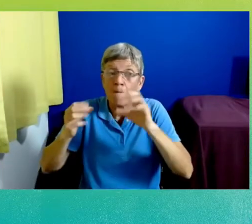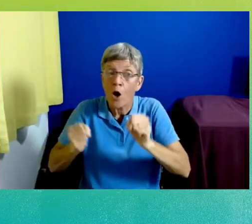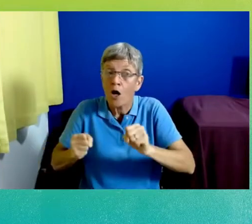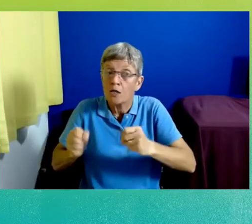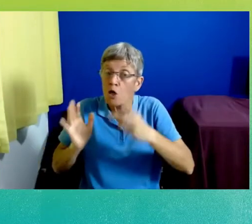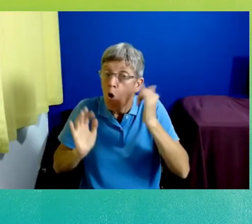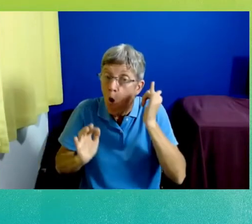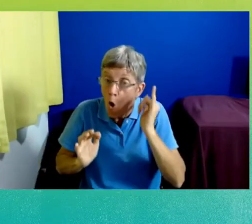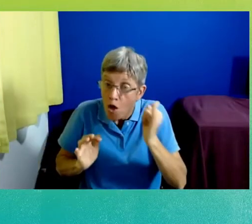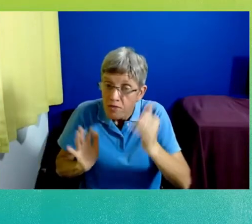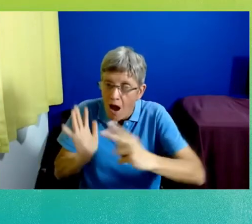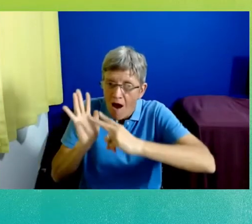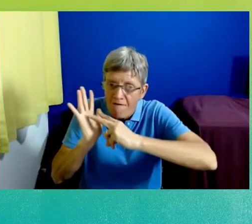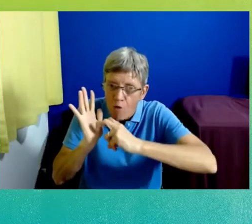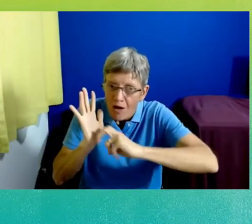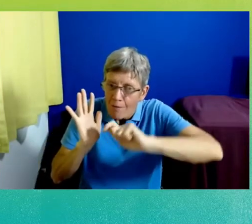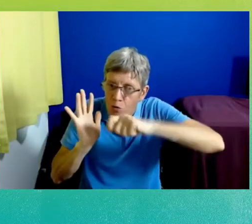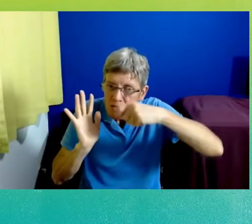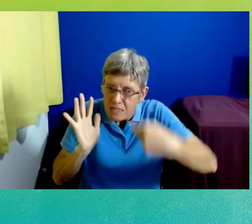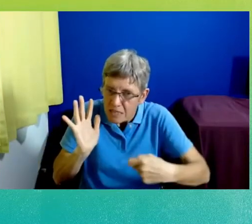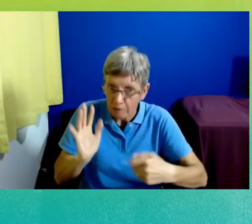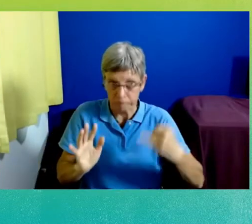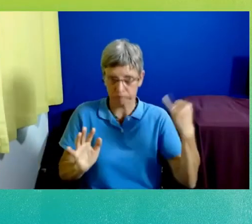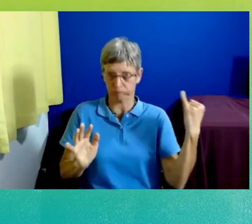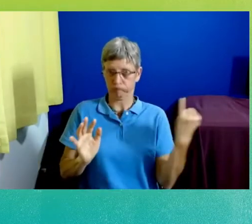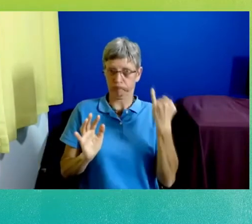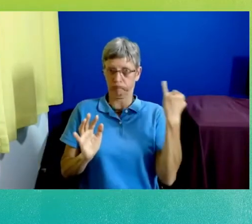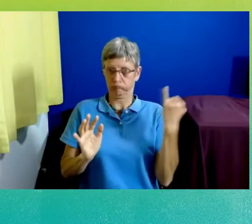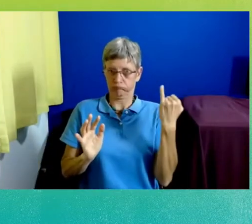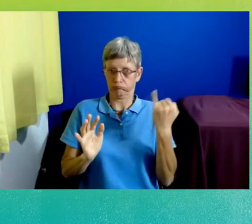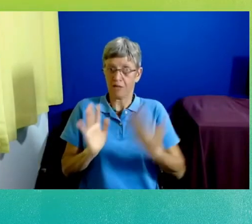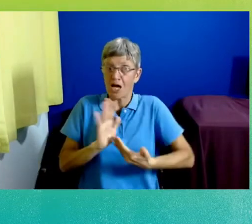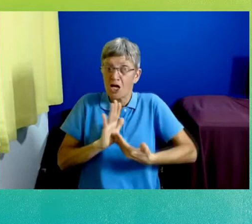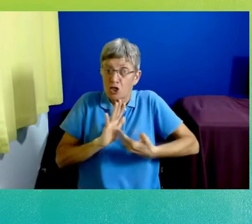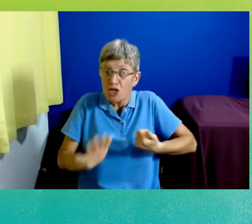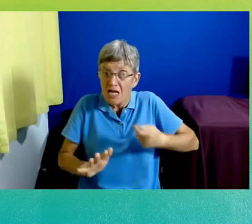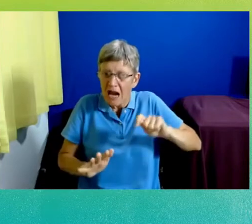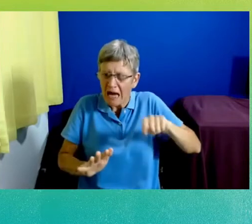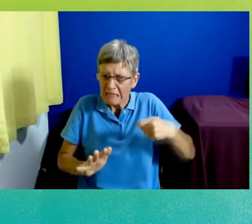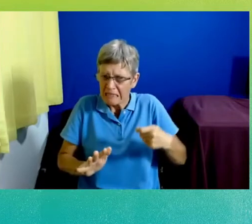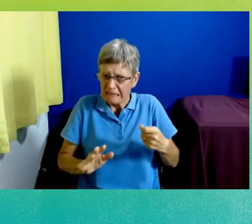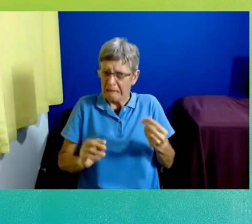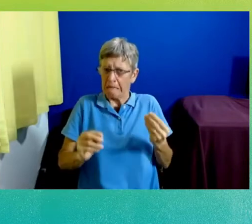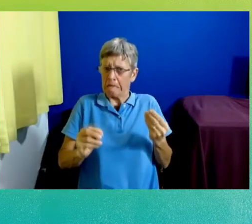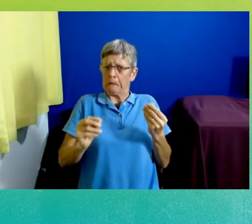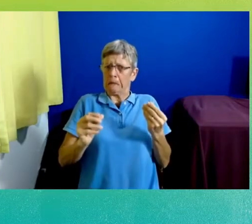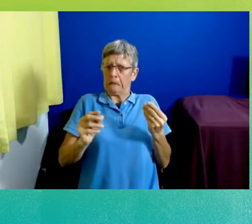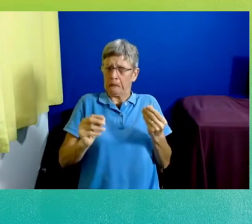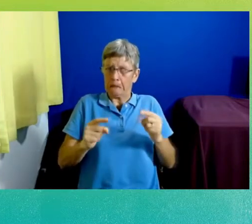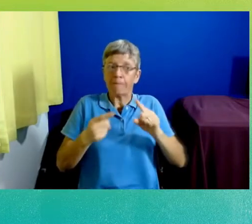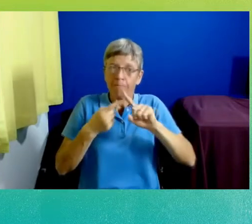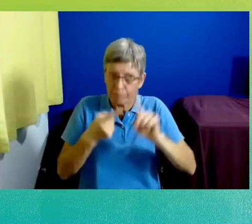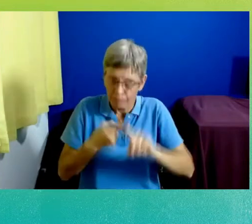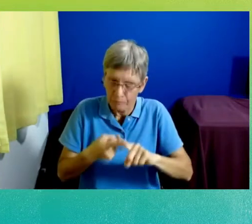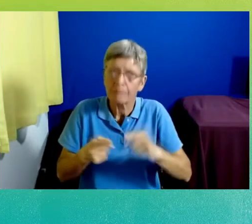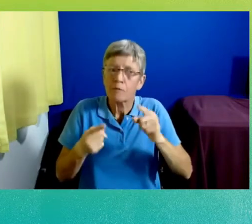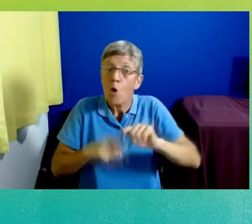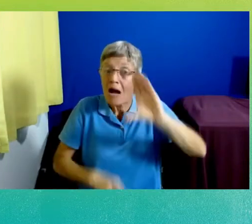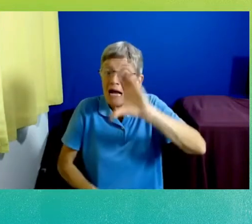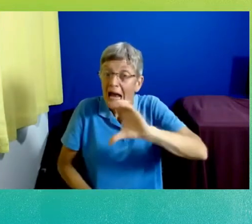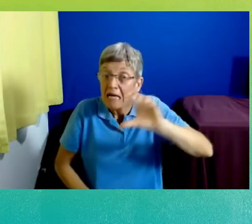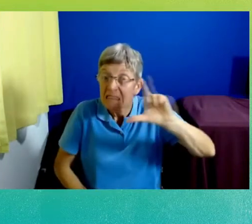literatura visual é assim, tá? Na contação de histórias, utilizando vocabulário, isso é muito importante, tá? Ali